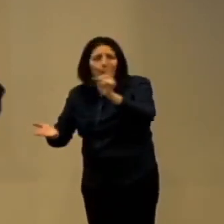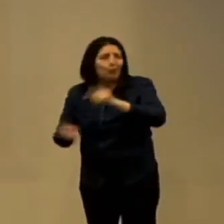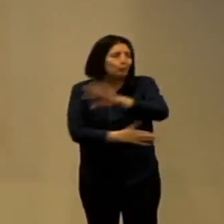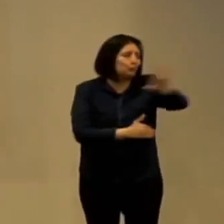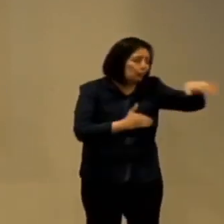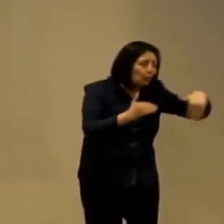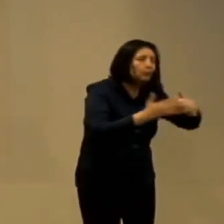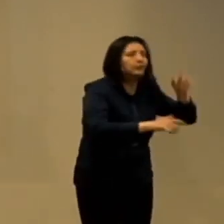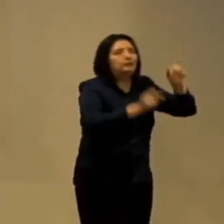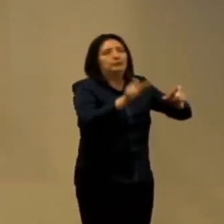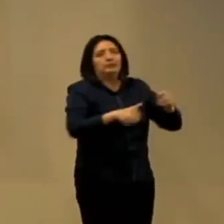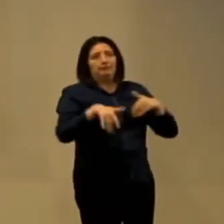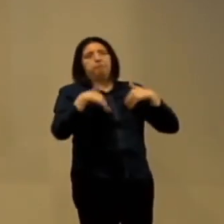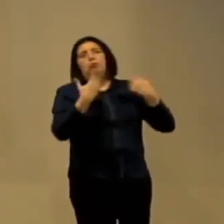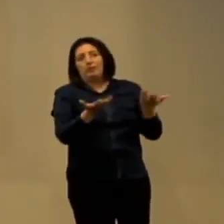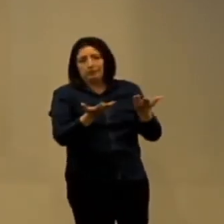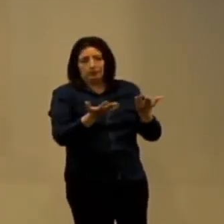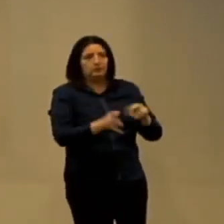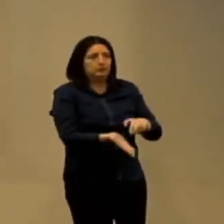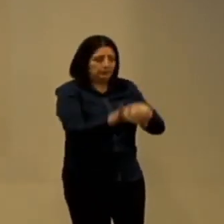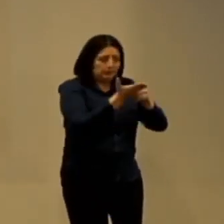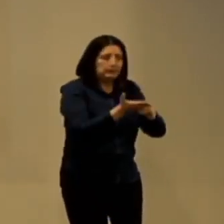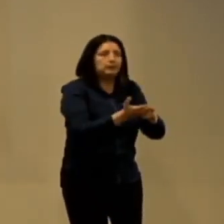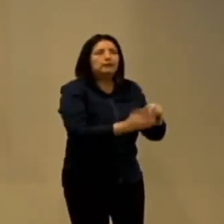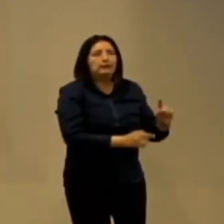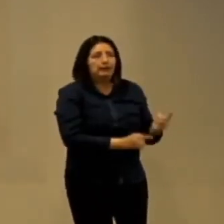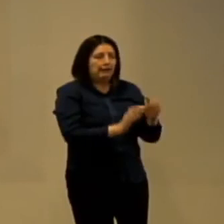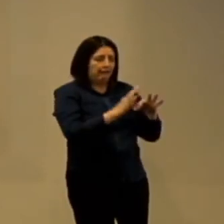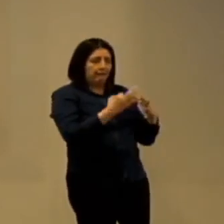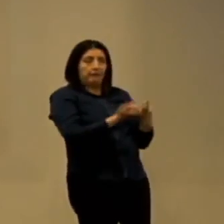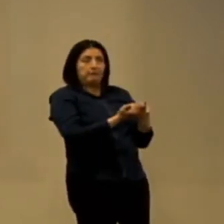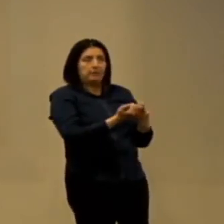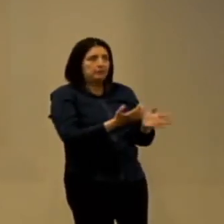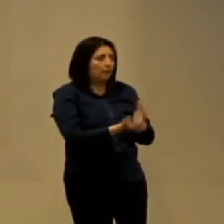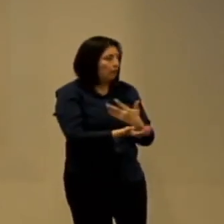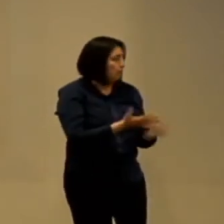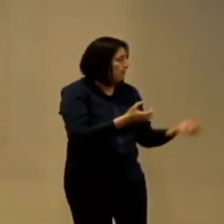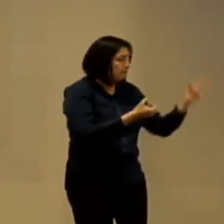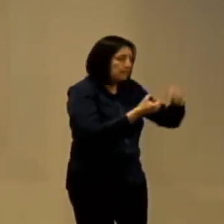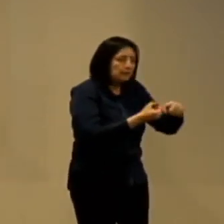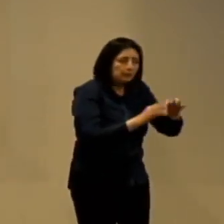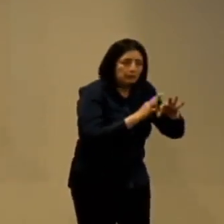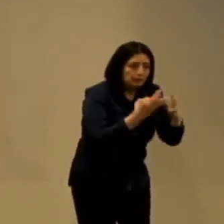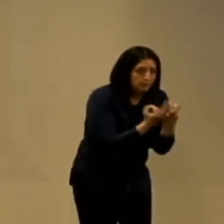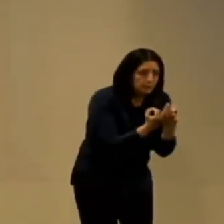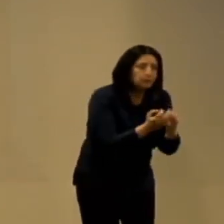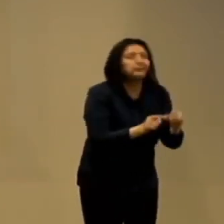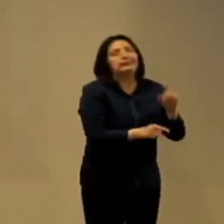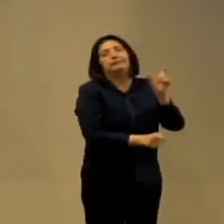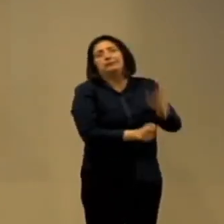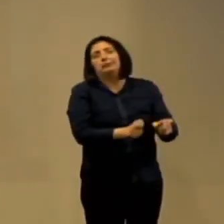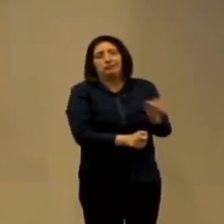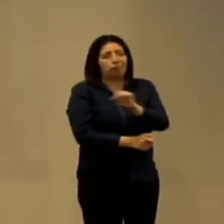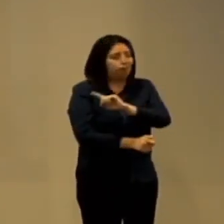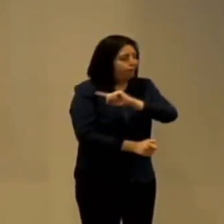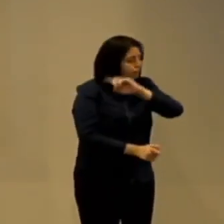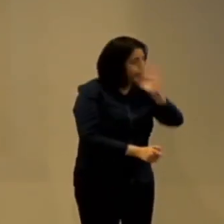la familia en primer orden. Si no hay involucramiento de la familia, esa persona no se rehabilita,